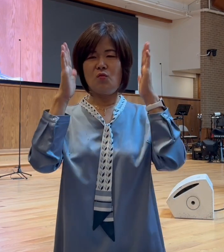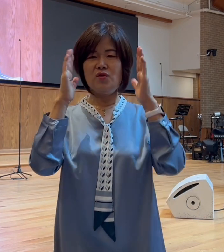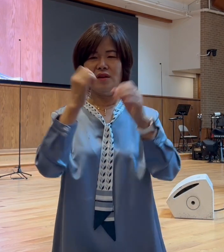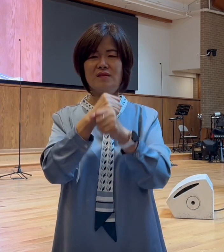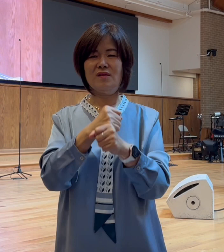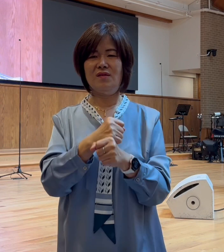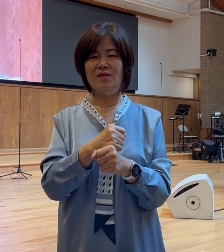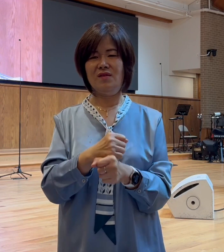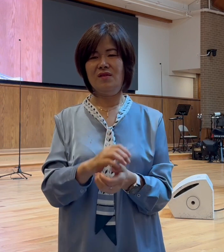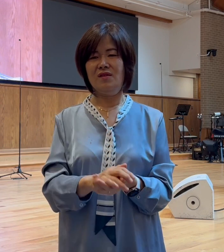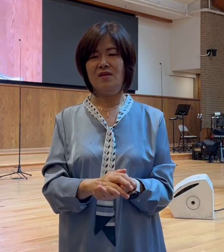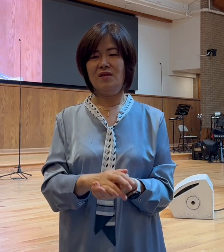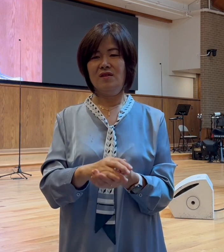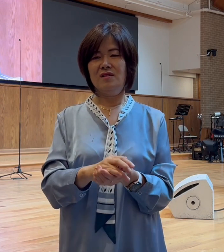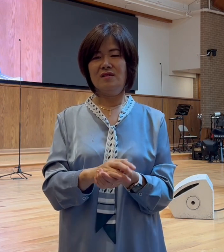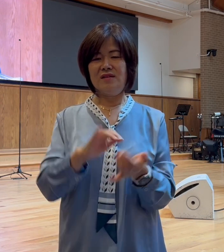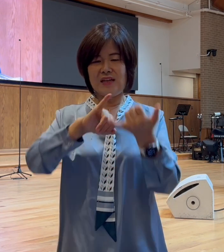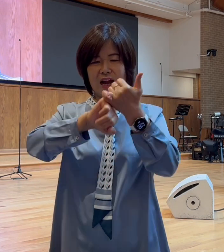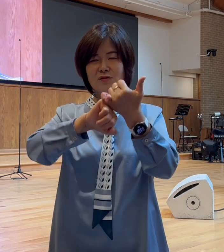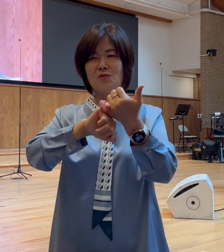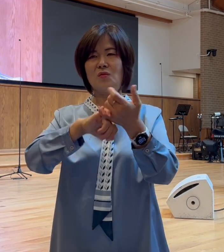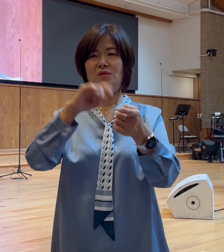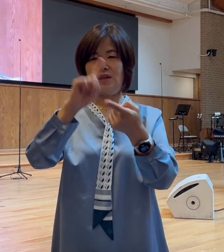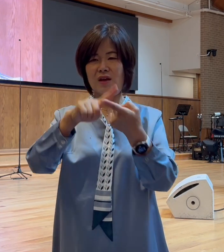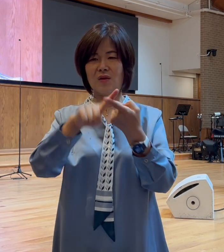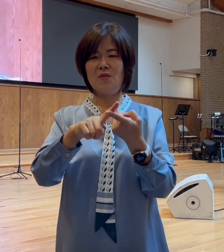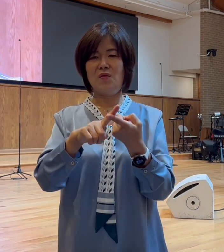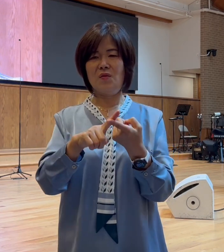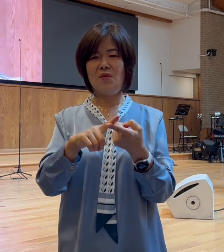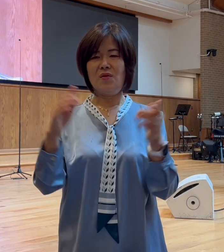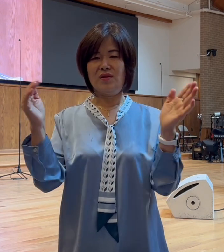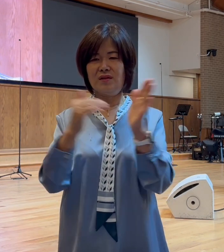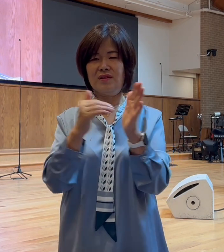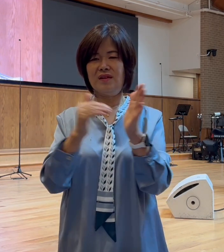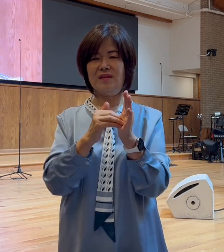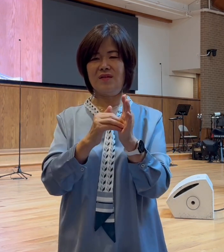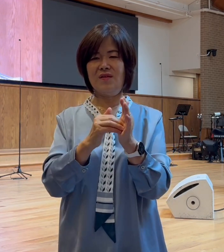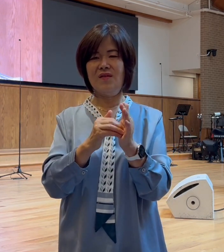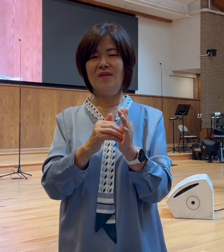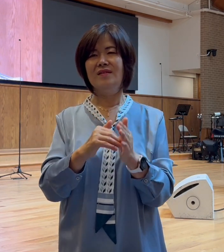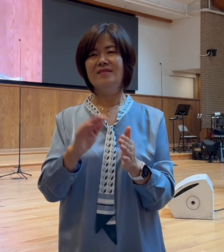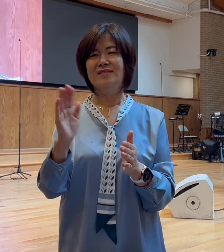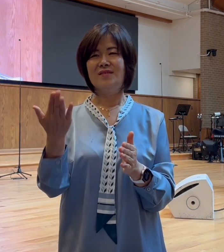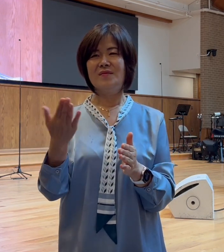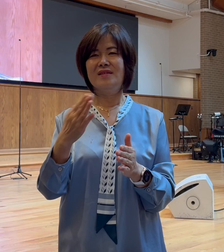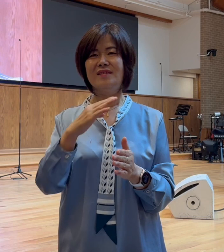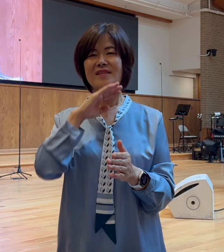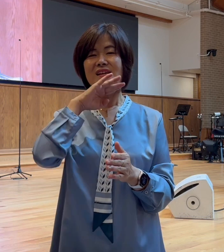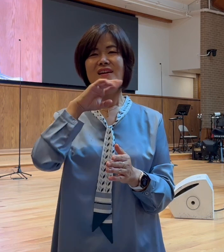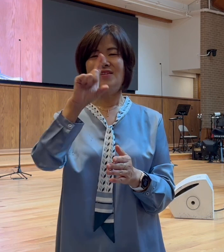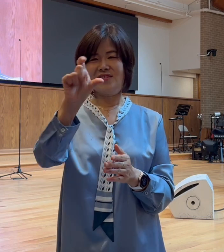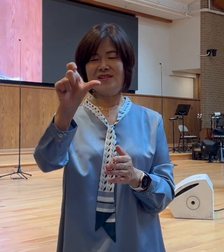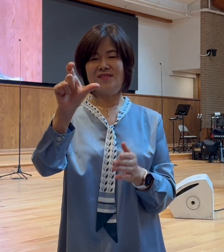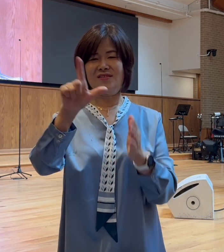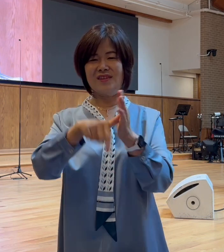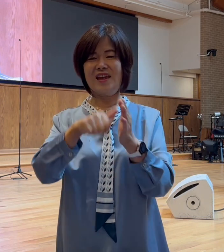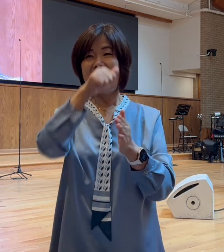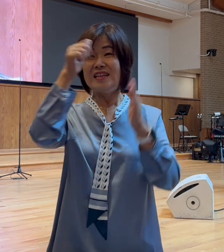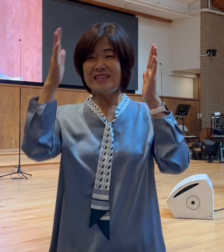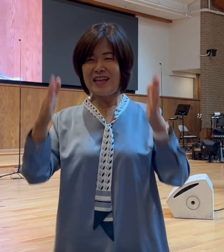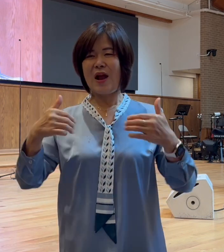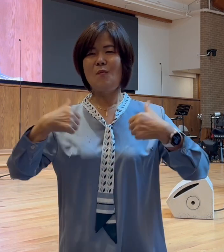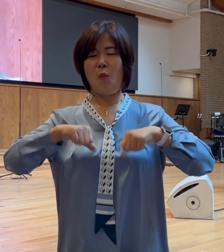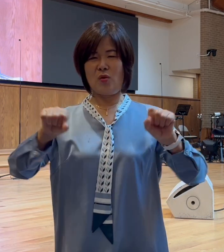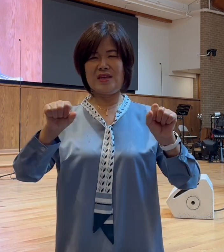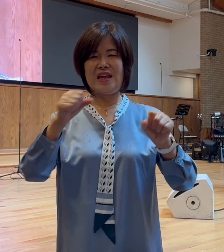이제 서원을 한 걸 끝내 제가 이기지 못하고 15살의 나이에 인생